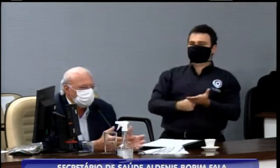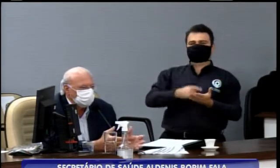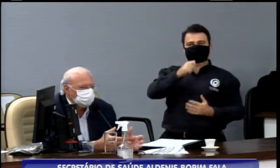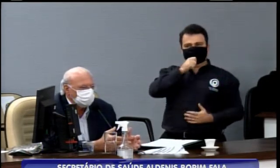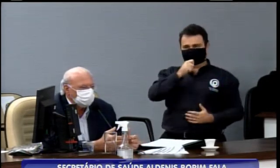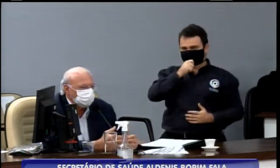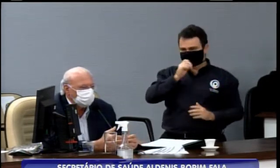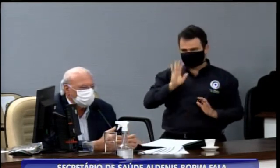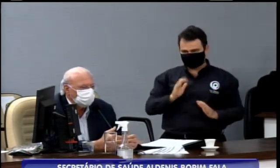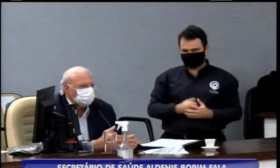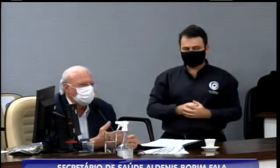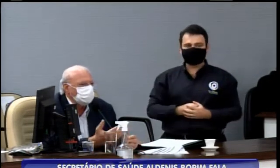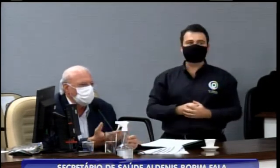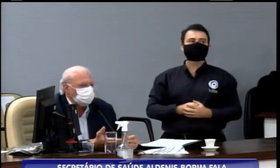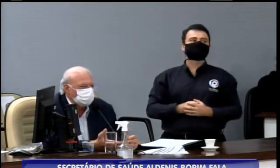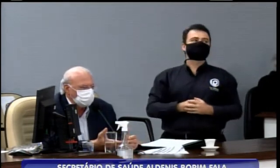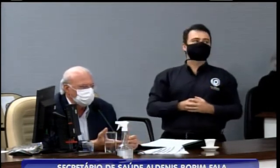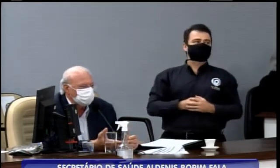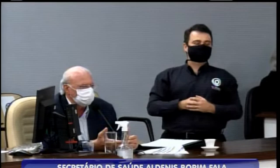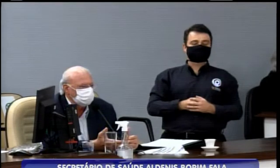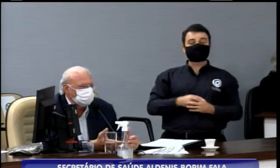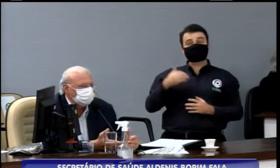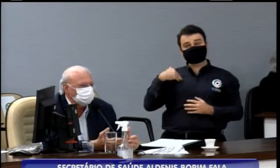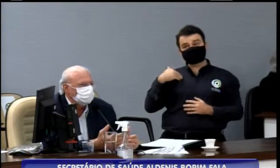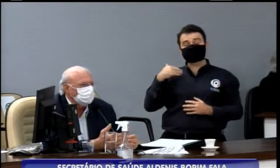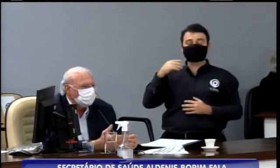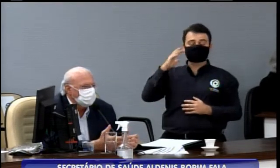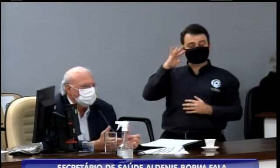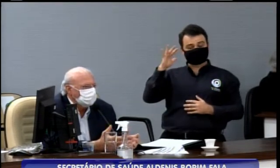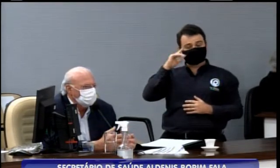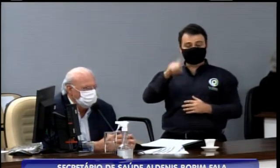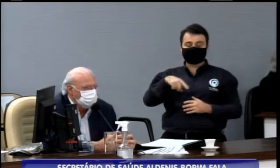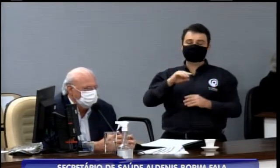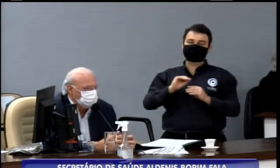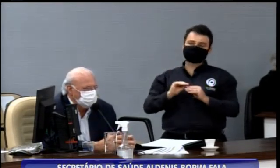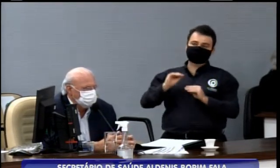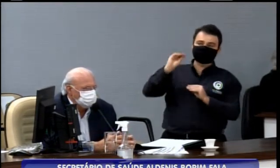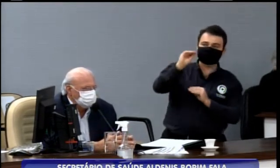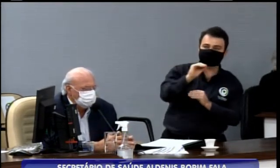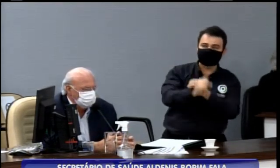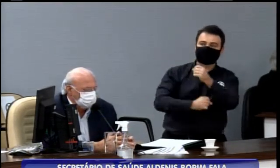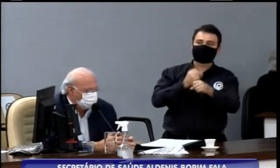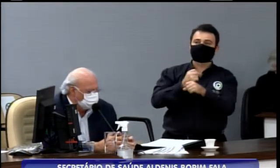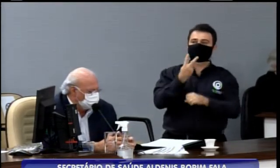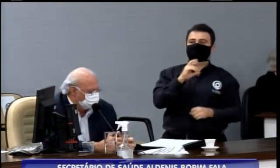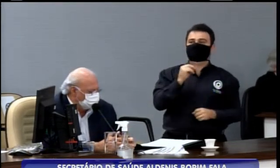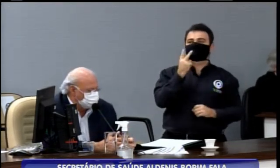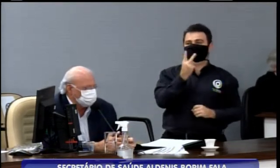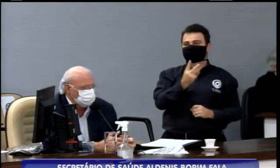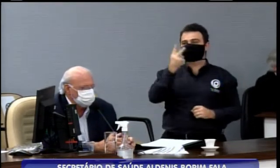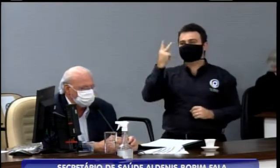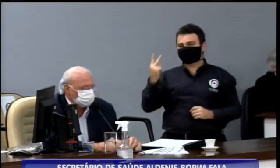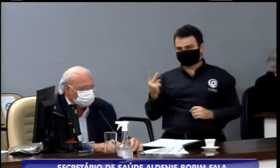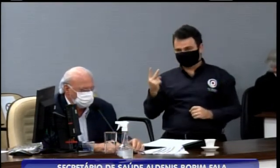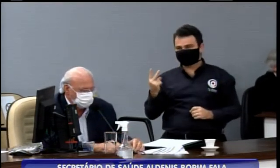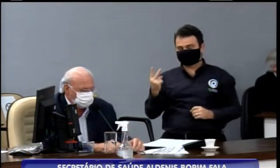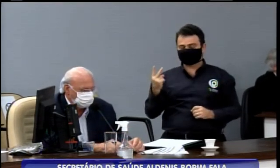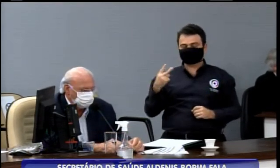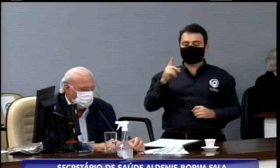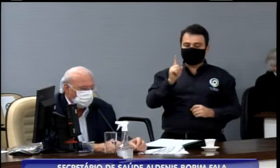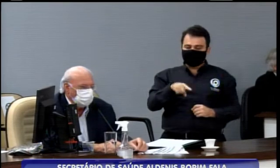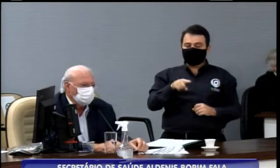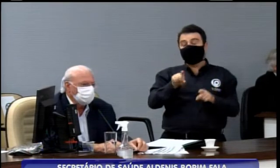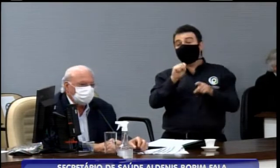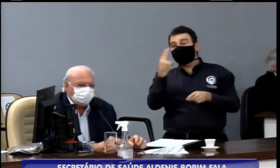maneira, teríamos que prever para o próximo ano o início dessas